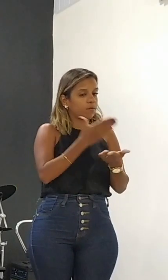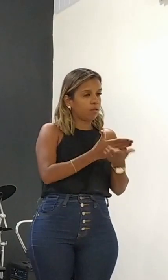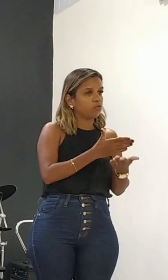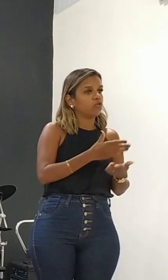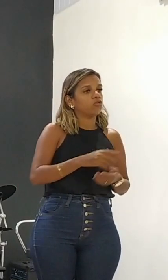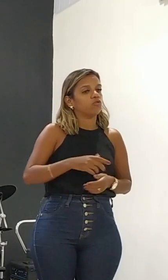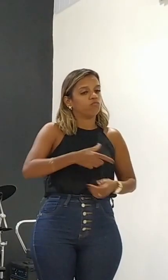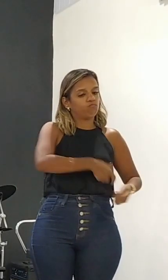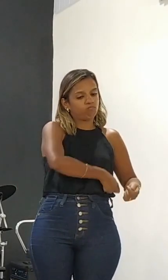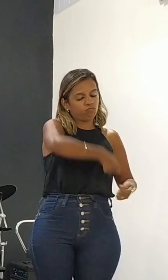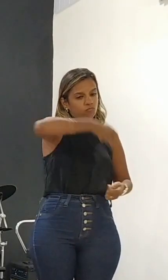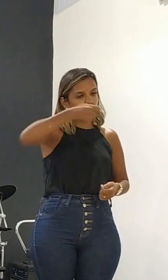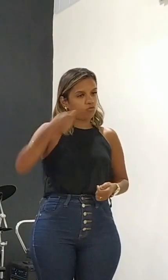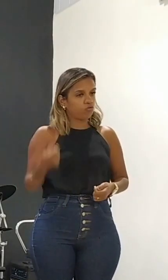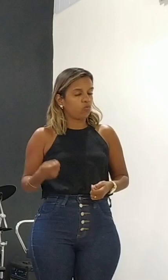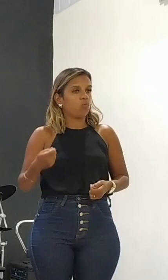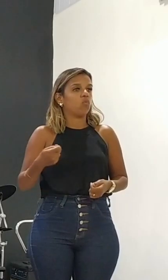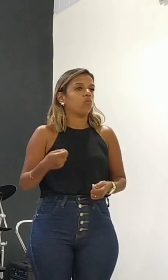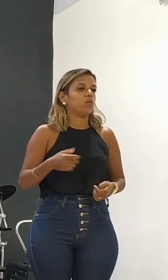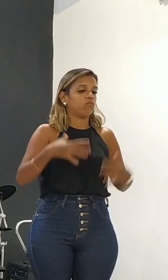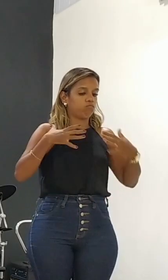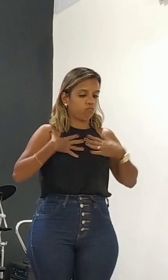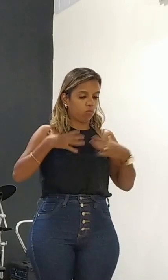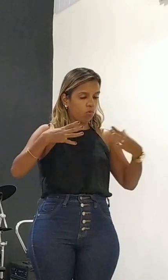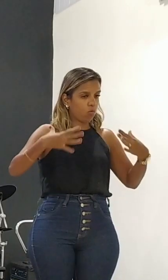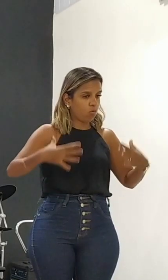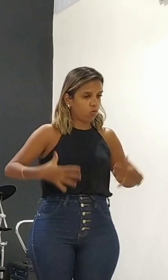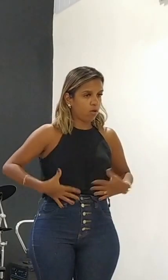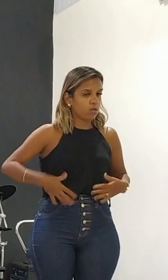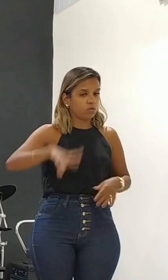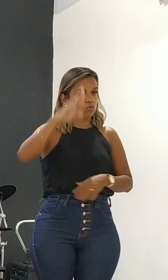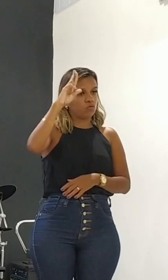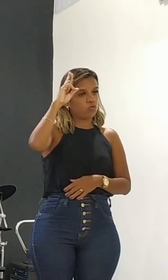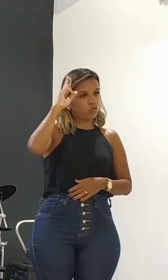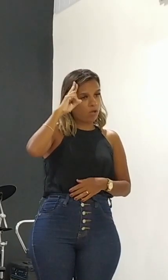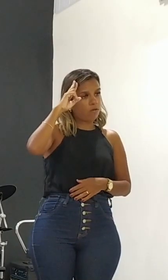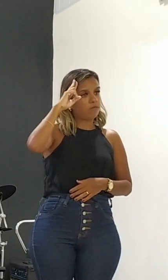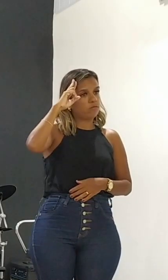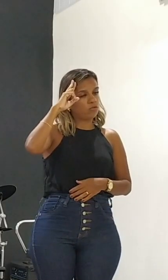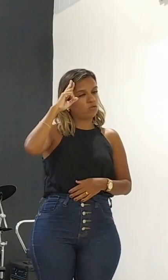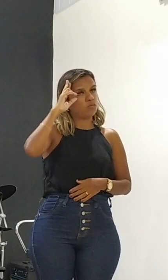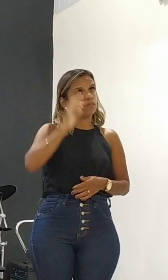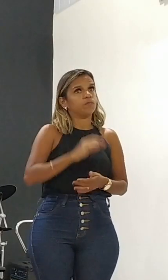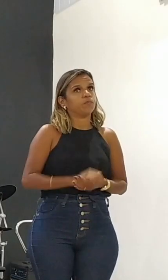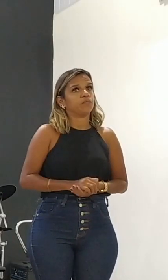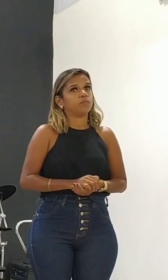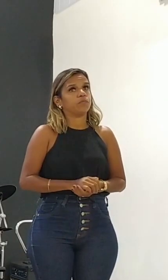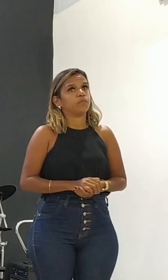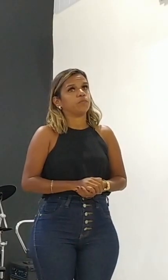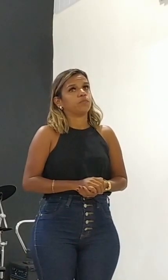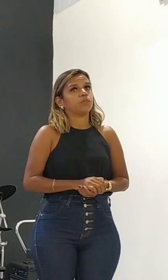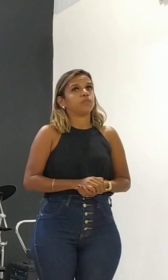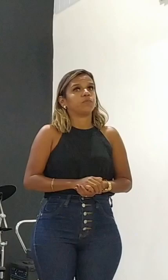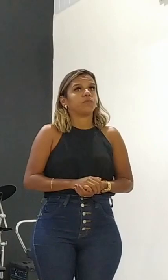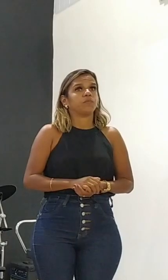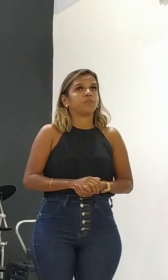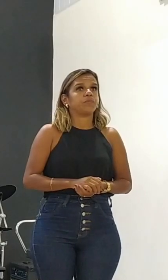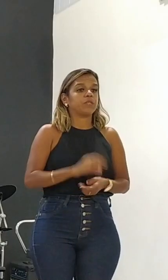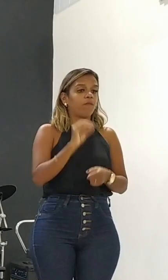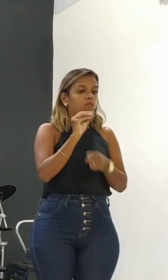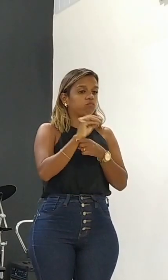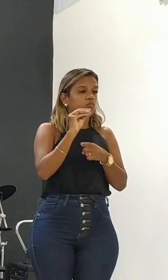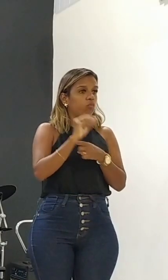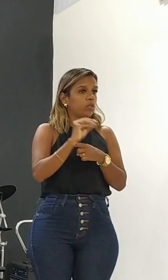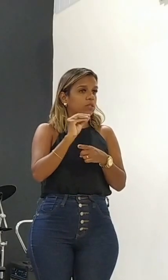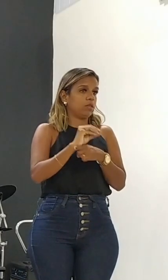escudos, os arcos e as couraças, e os chefes estavam por detrás de toda a casa